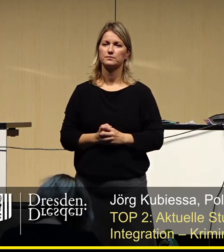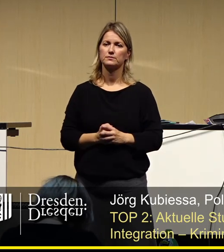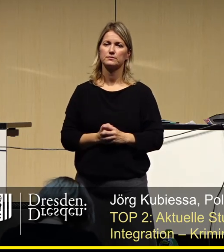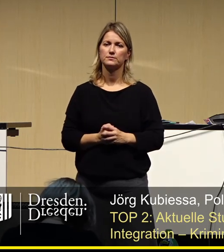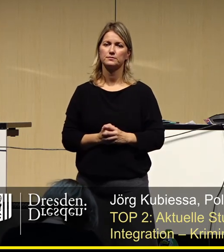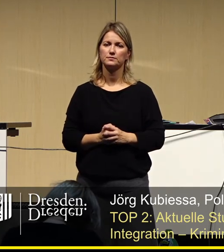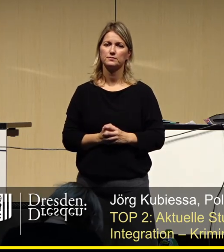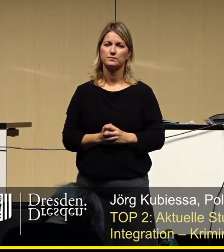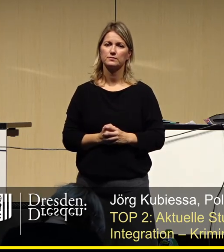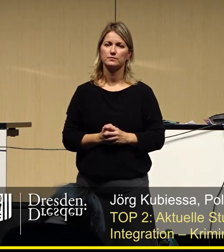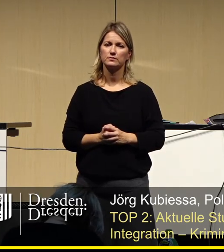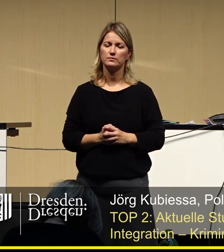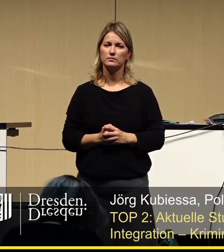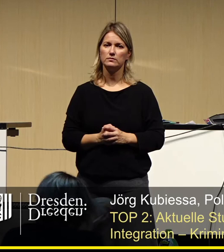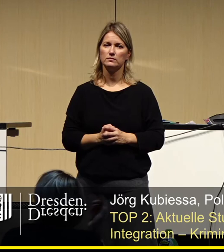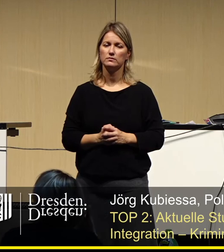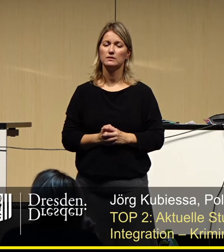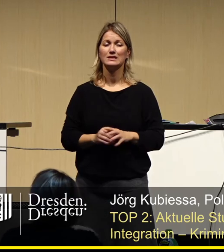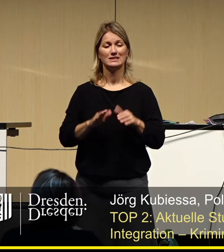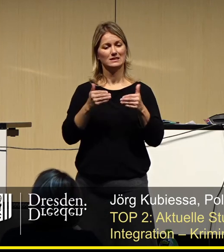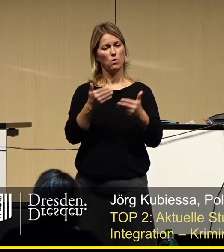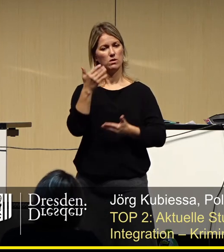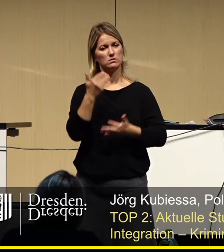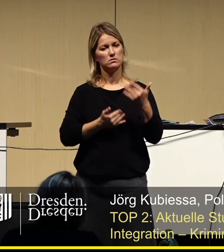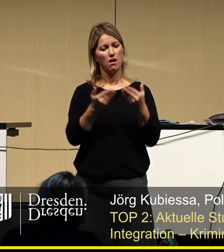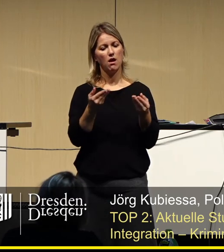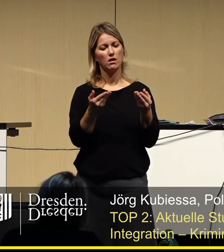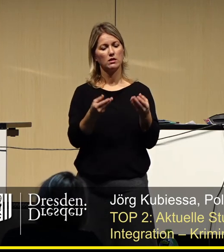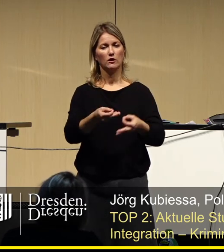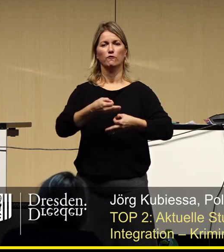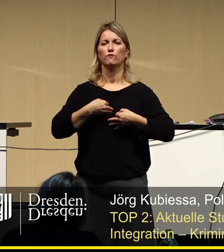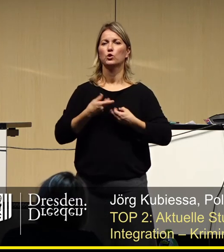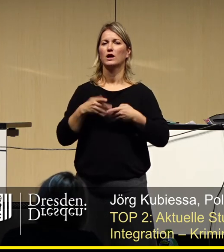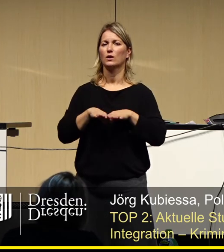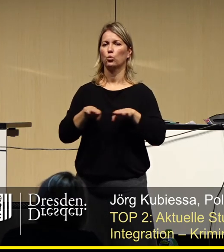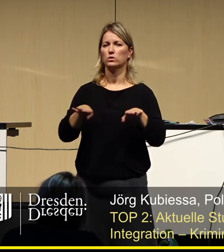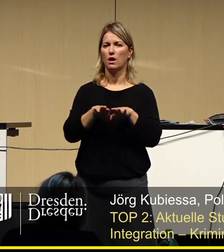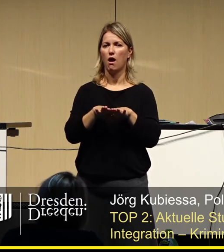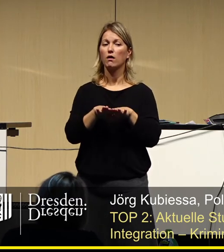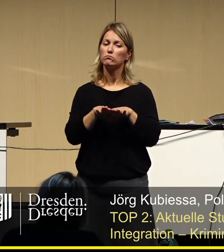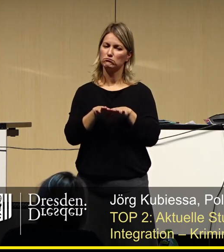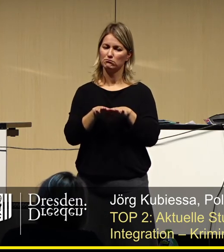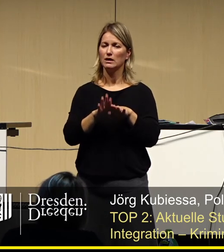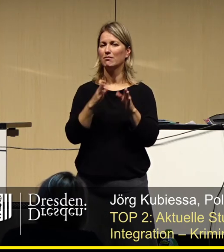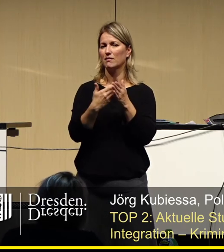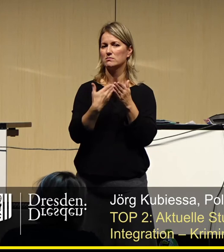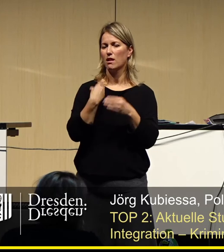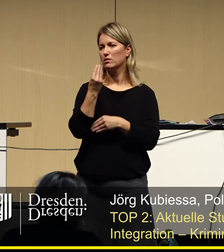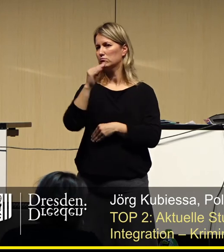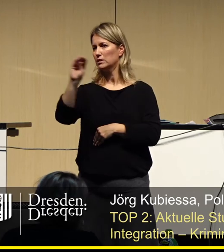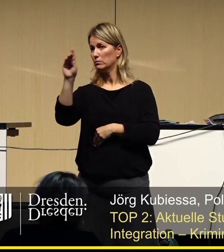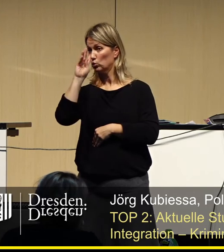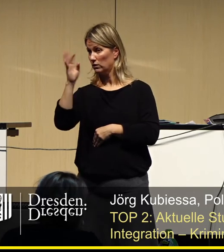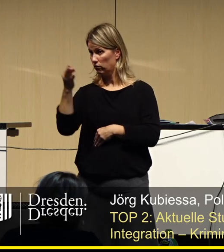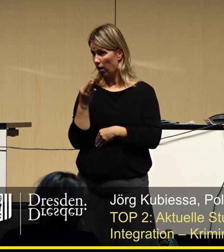Das ist meine Grundlage, um zu sagen, ja, besuchen Sie Dresden,